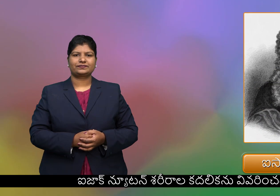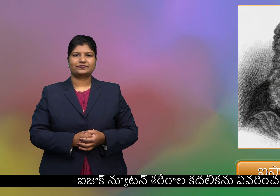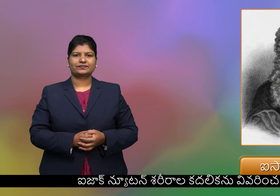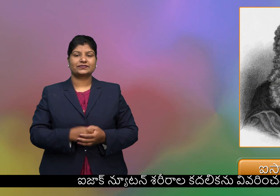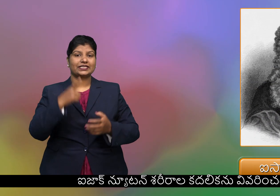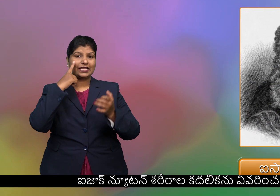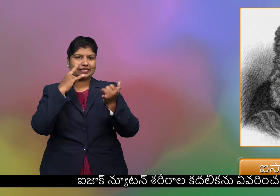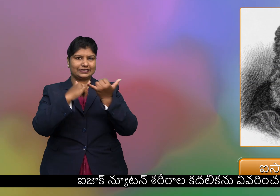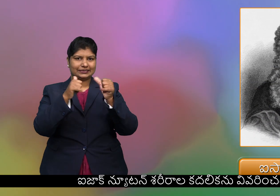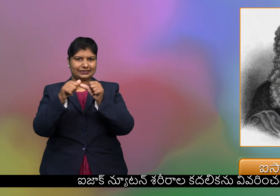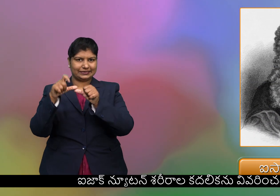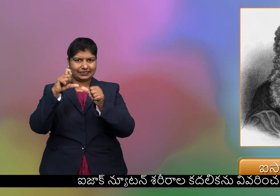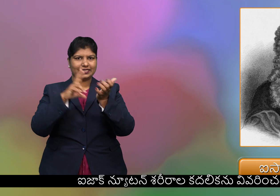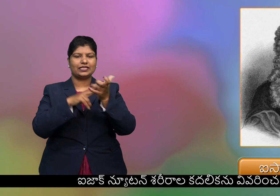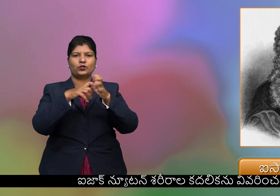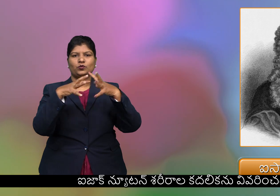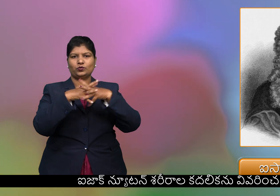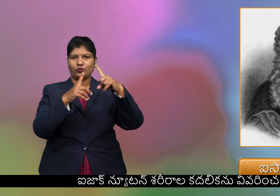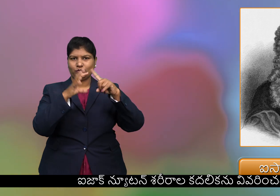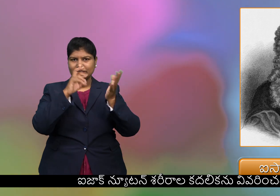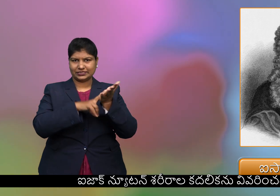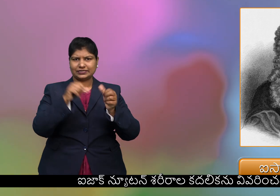ఐజాక్ న్యూటన్ శరీరాల కదలికను వివరించడానికి